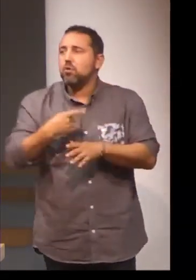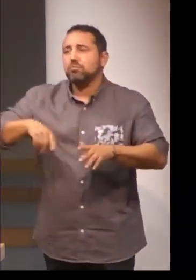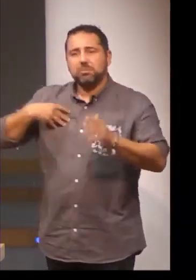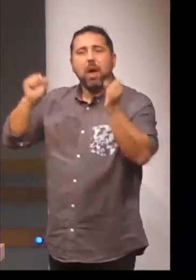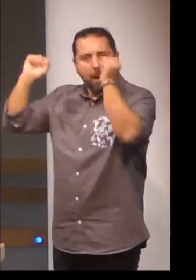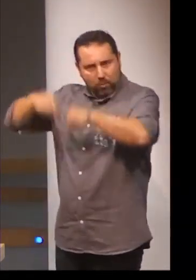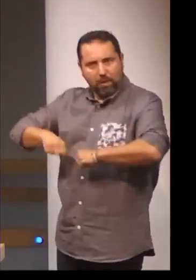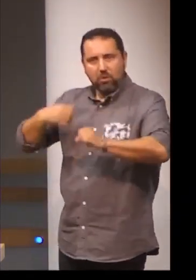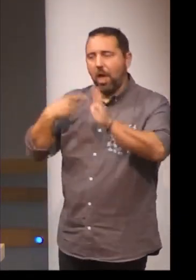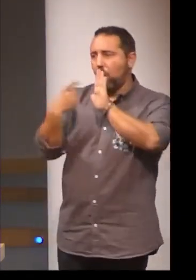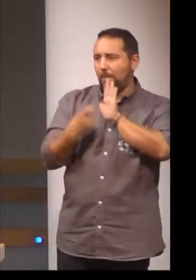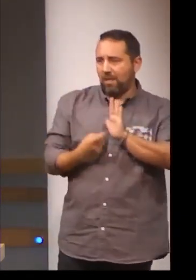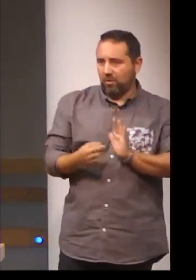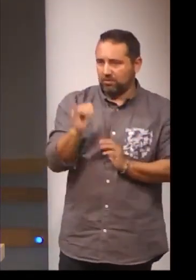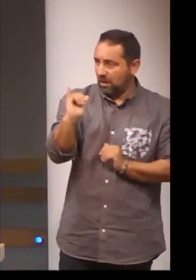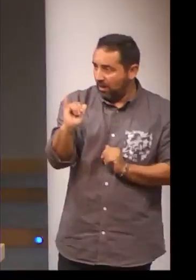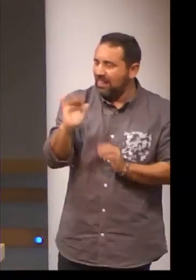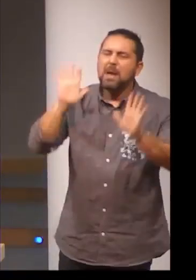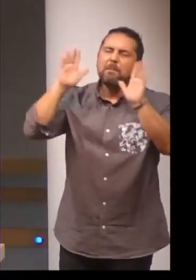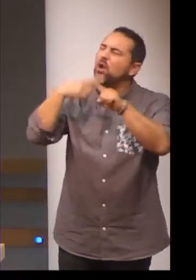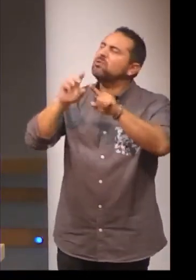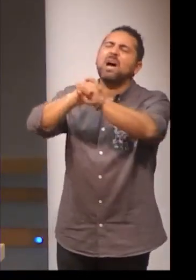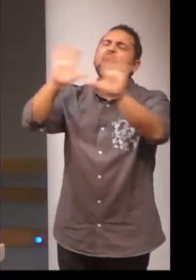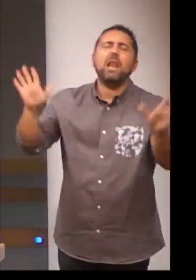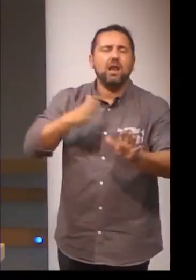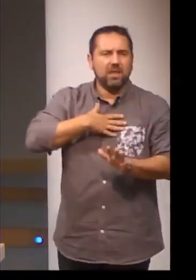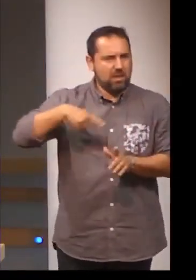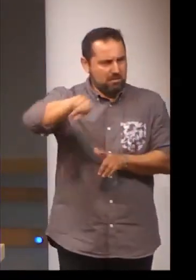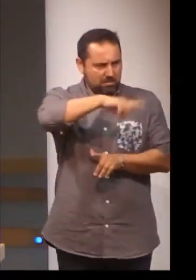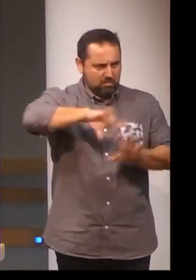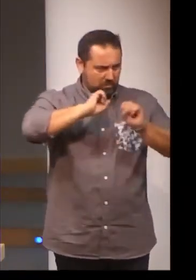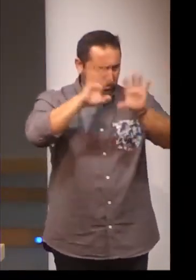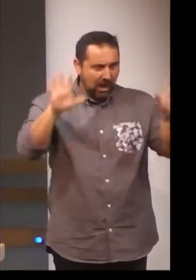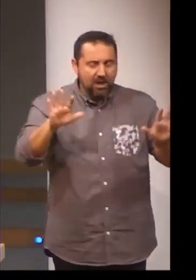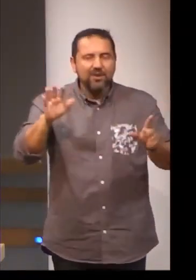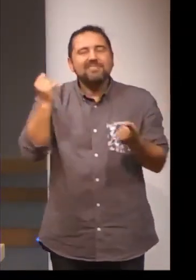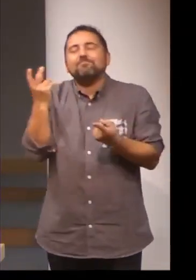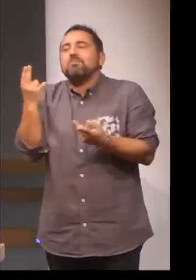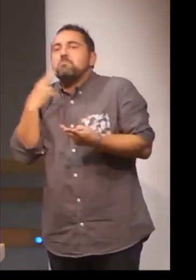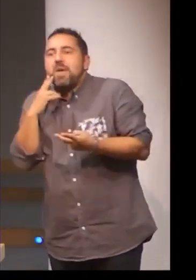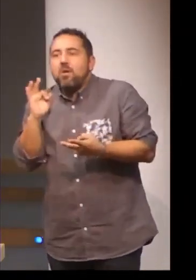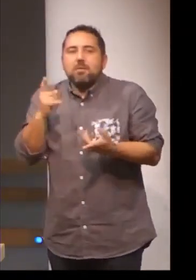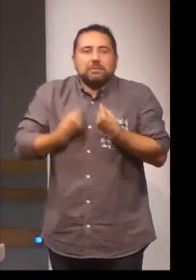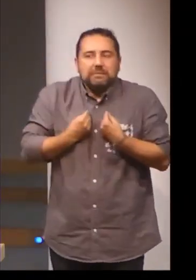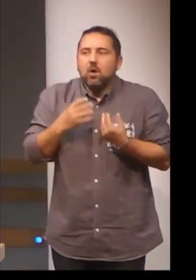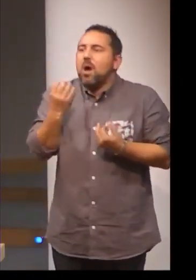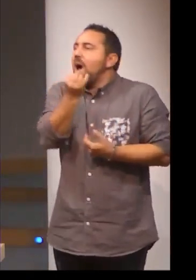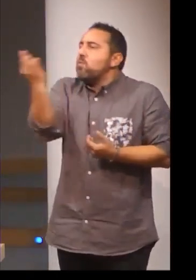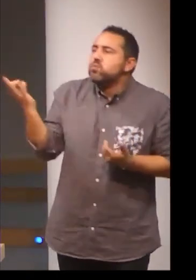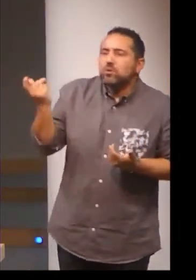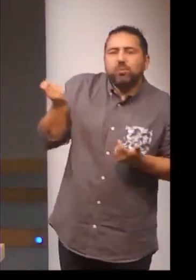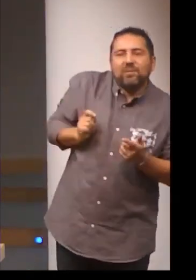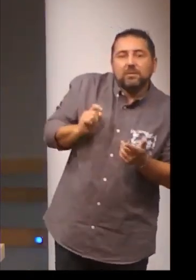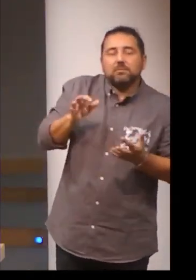Y, básicamente, lo que quiero dejar claro también, que es uno de los problemas o uno de los miedos que ha podido surgir en muchos profesionales, es